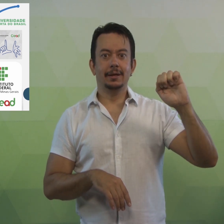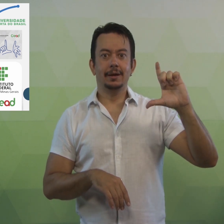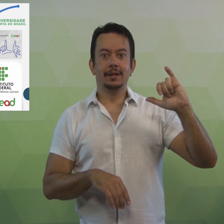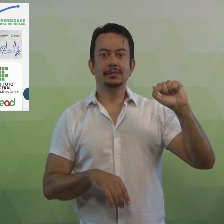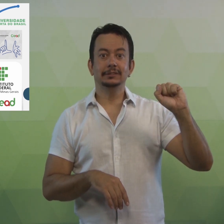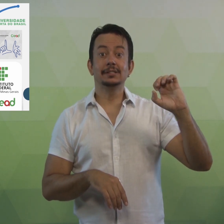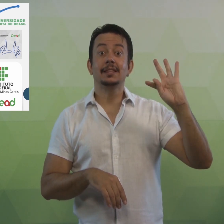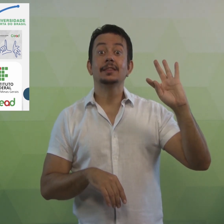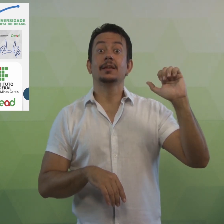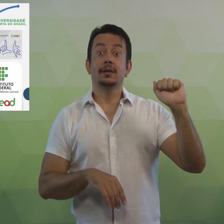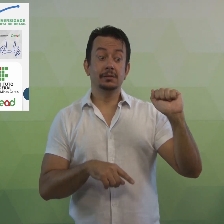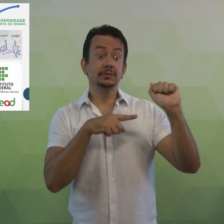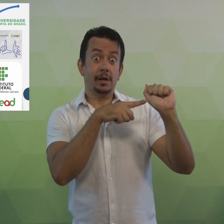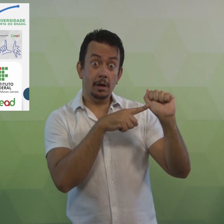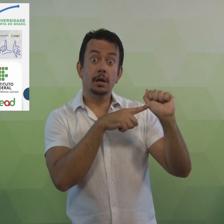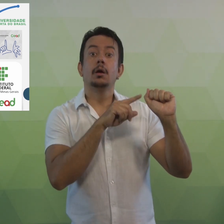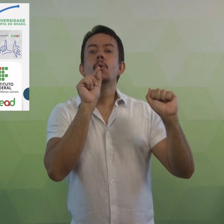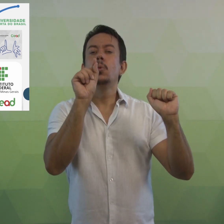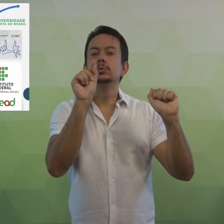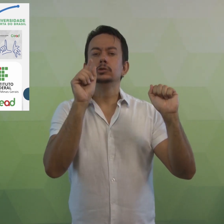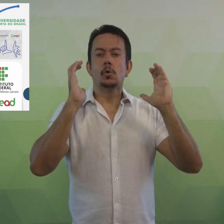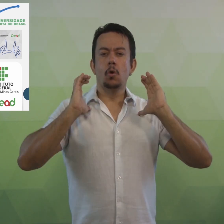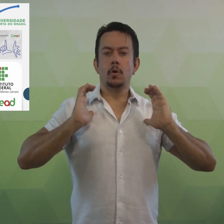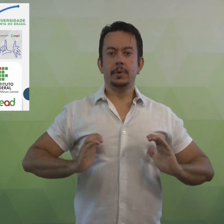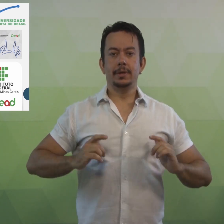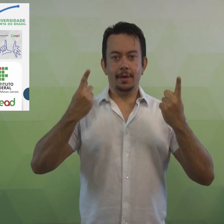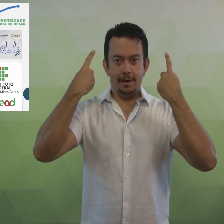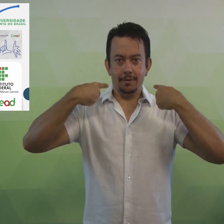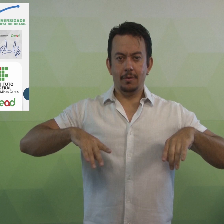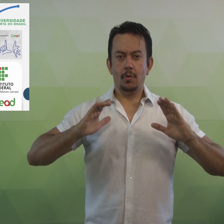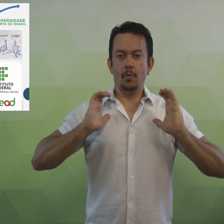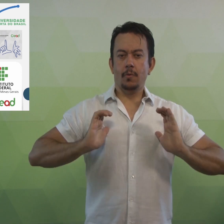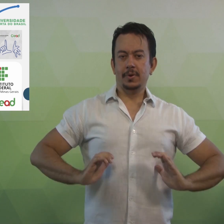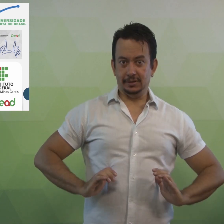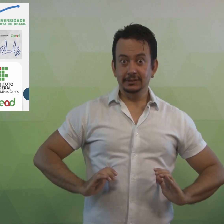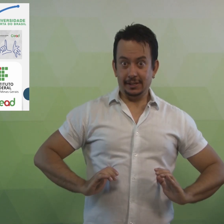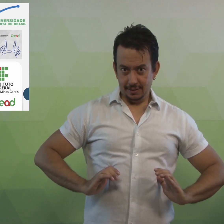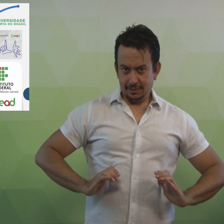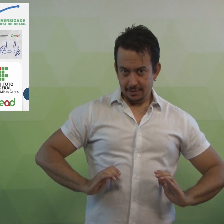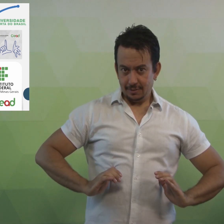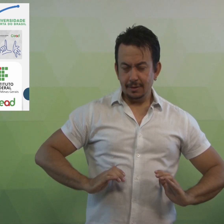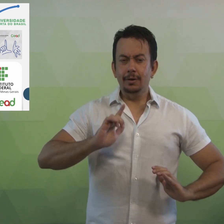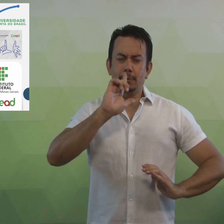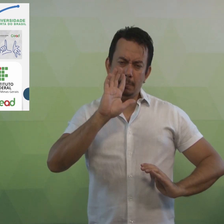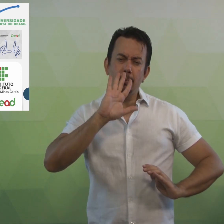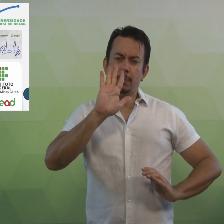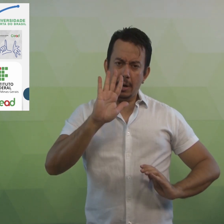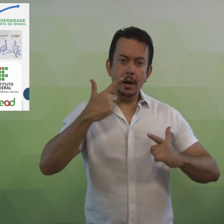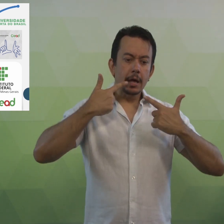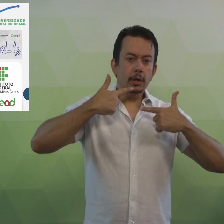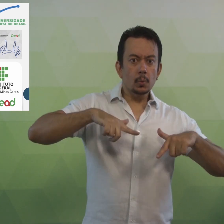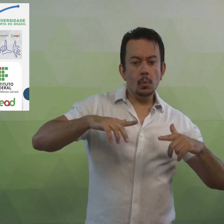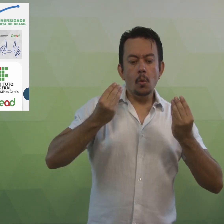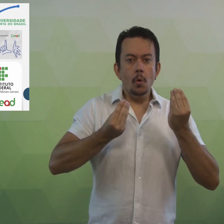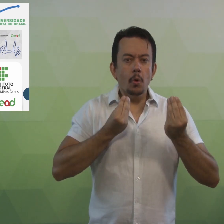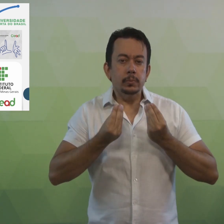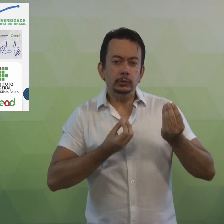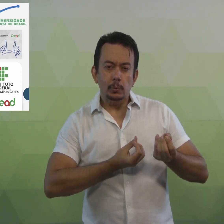a parte comportamentalista, que é então, sim, como eu disse, a parte que você reage, como que você